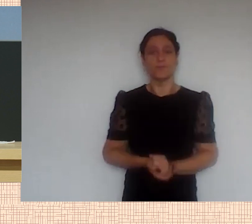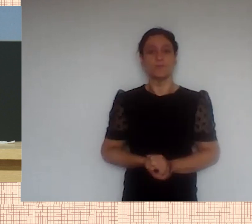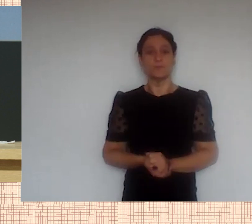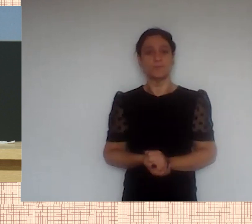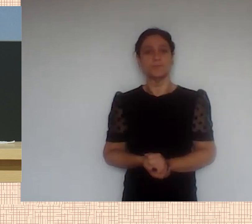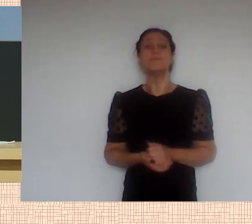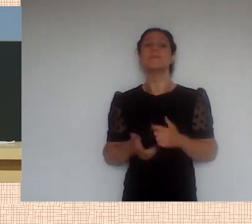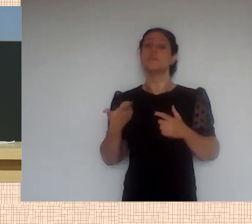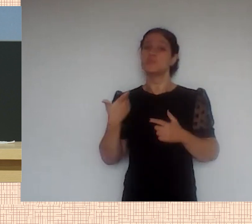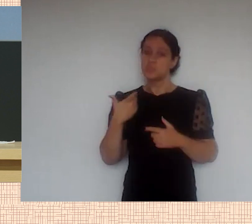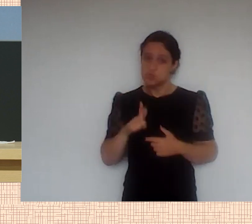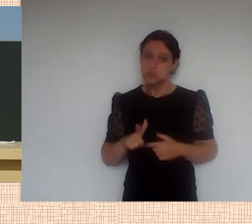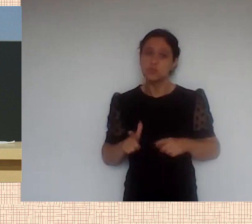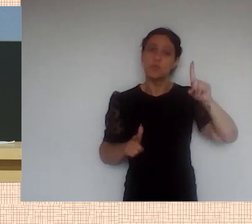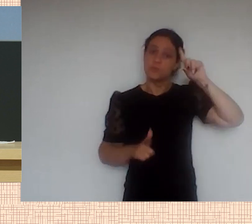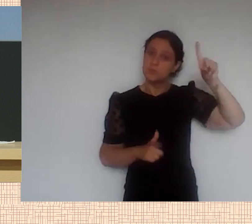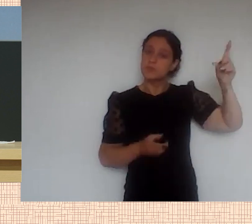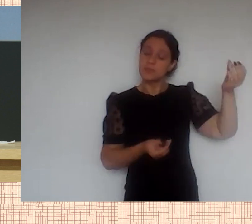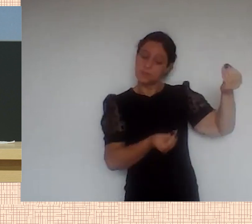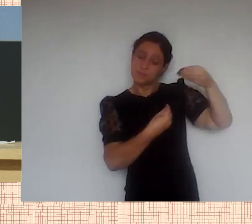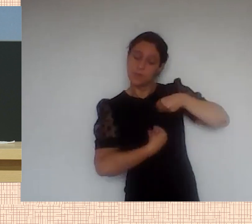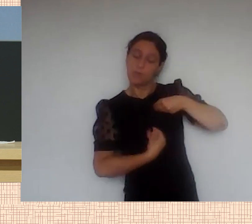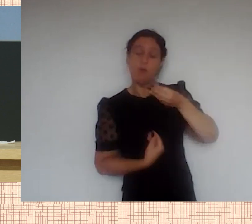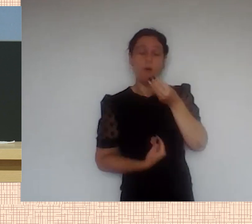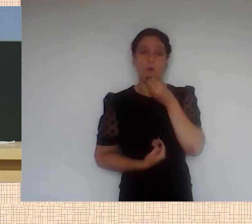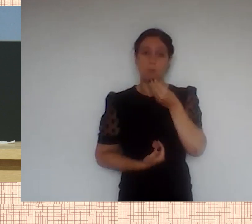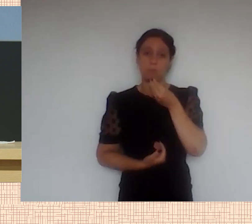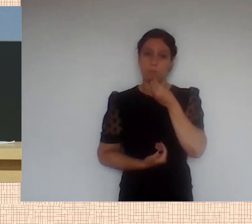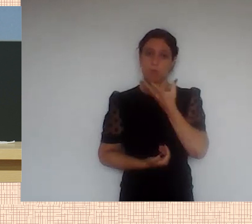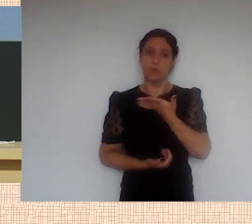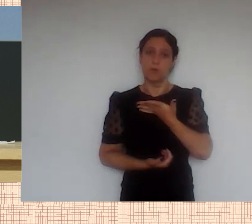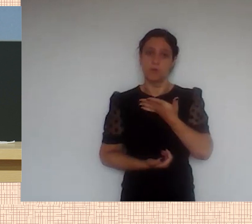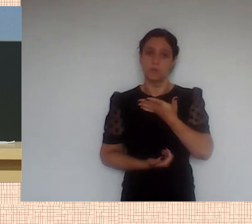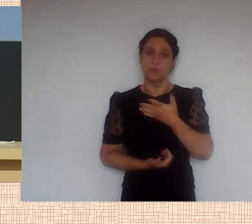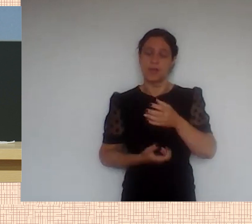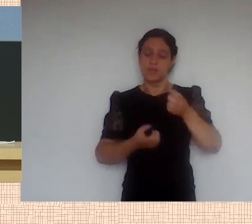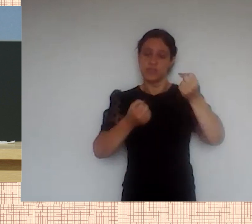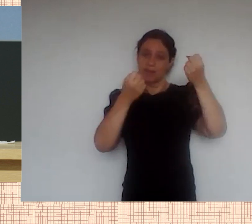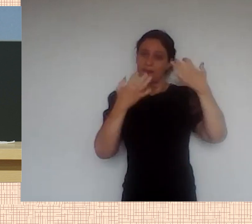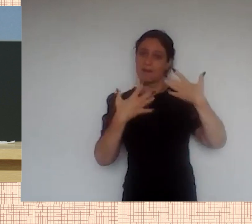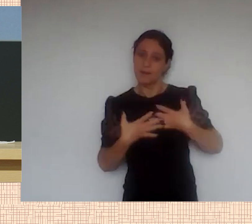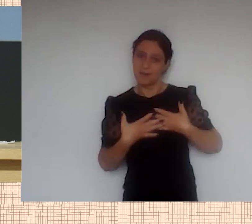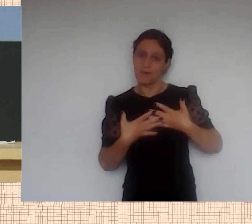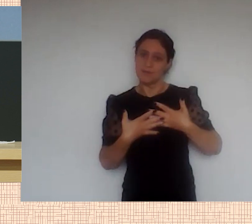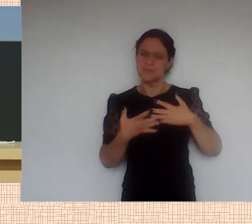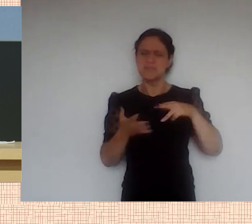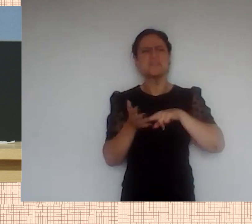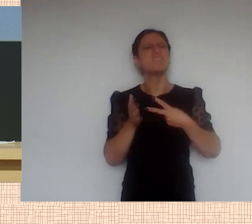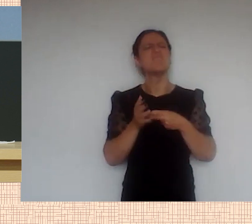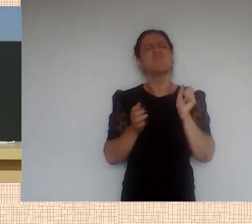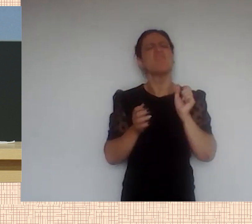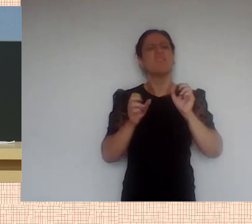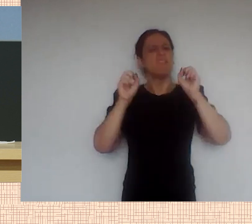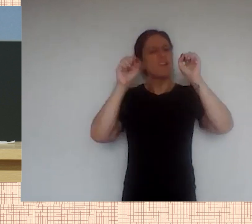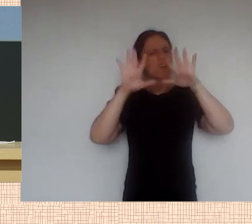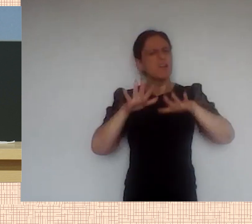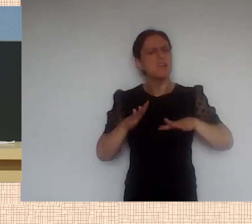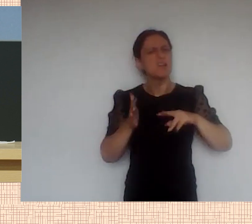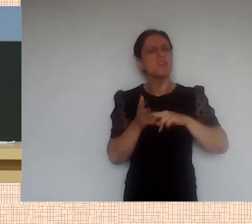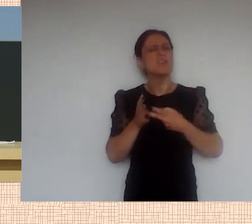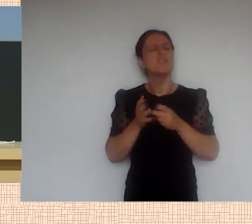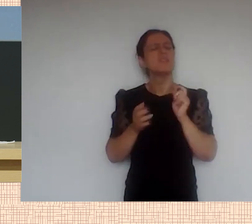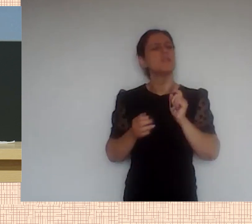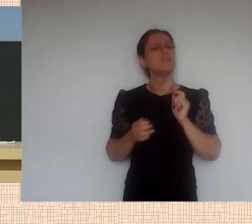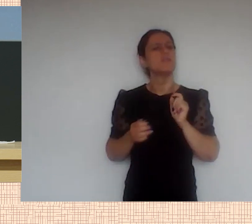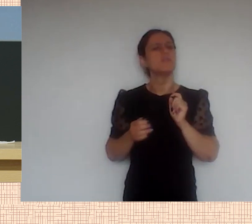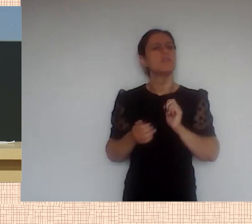Deus de novo oferecendo para o homem, através da graça. O que é graça, irmãos?